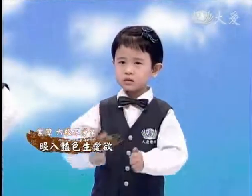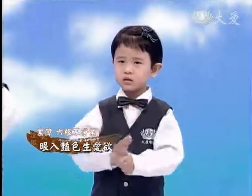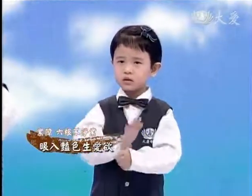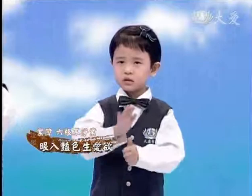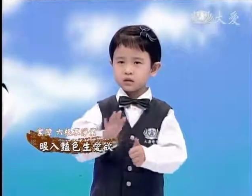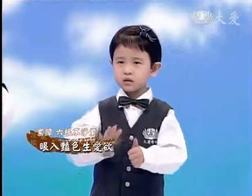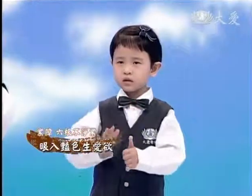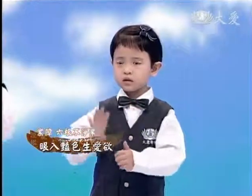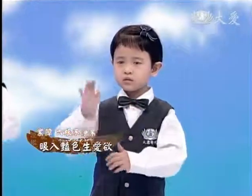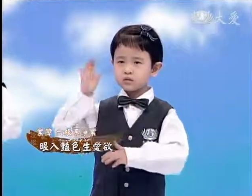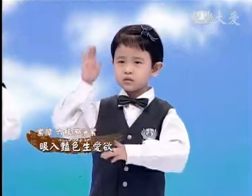生爱欲，